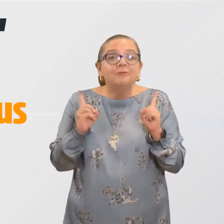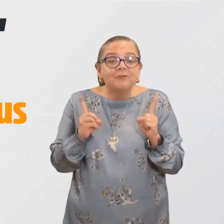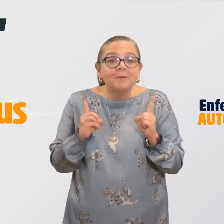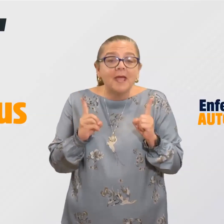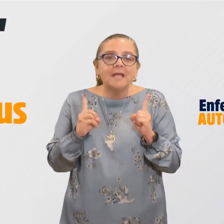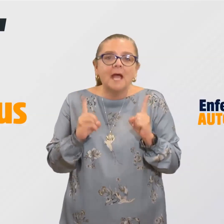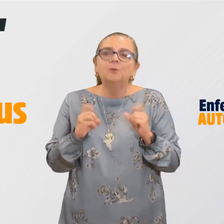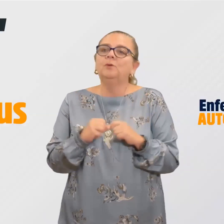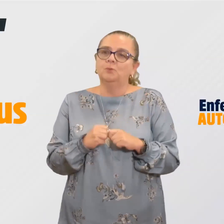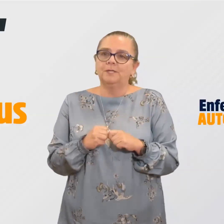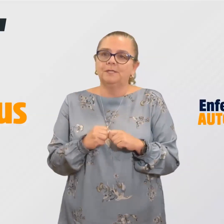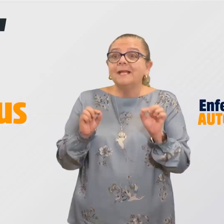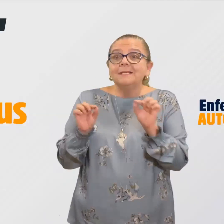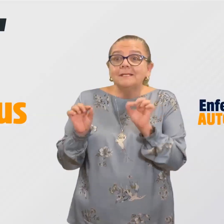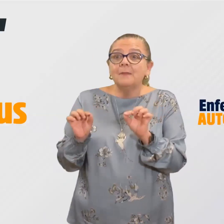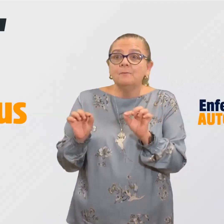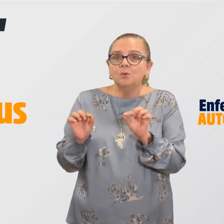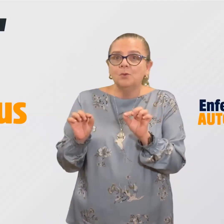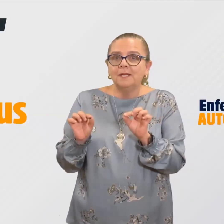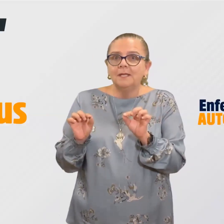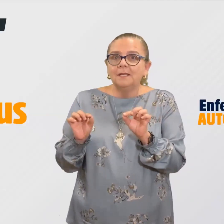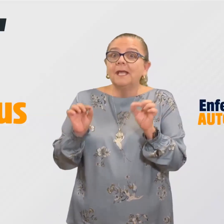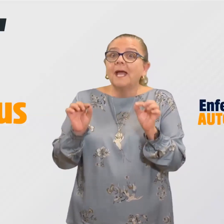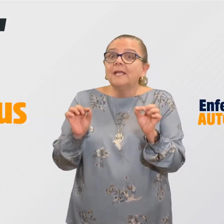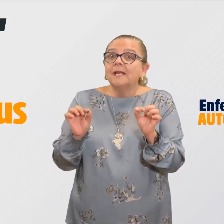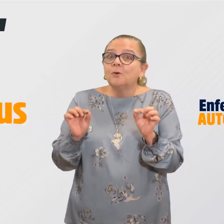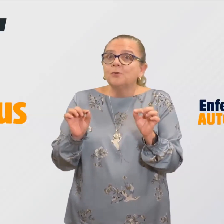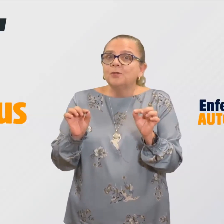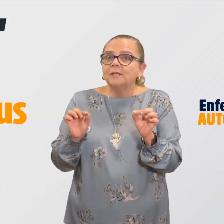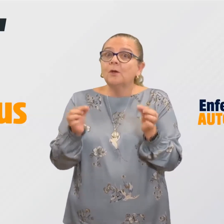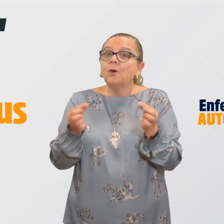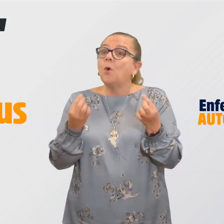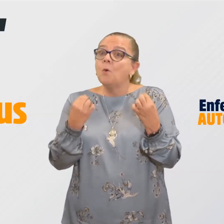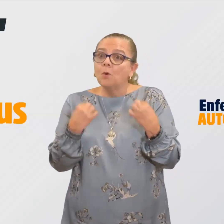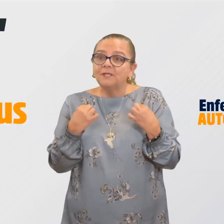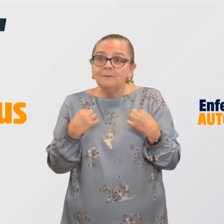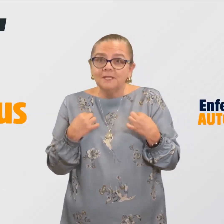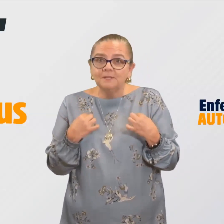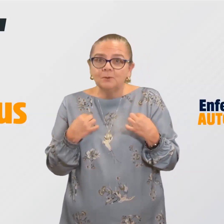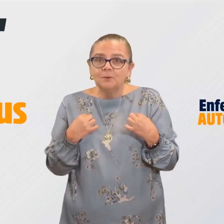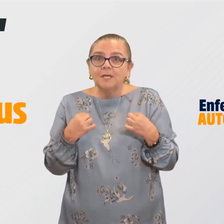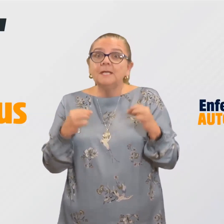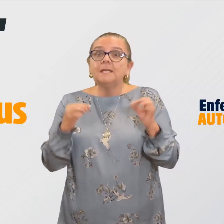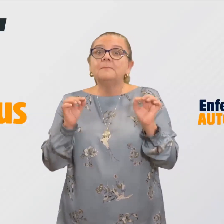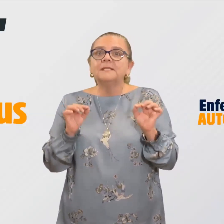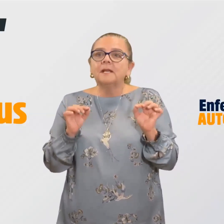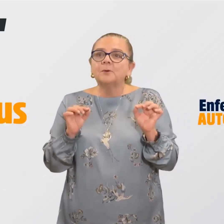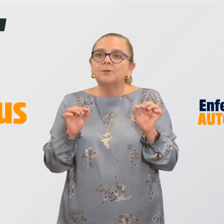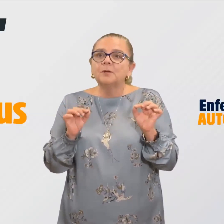enfermedades autoinmunes el sistema inmune deja de reconocer que el mismo y empieza a reconocer que